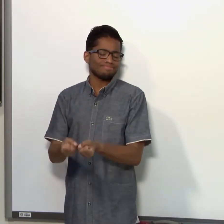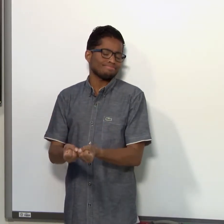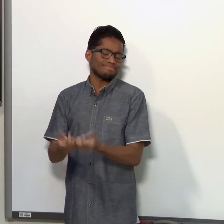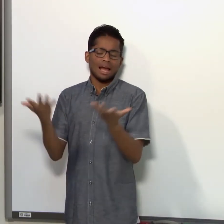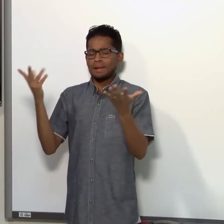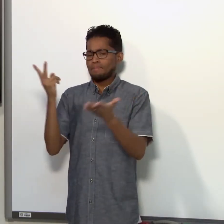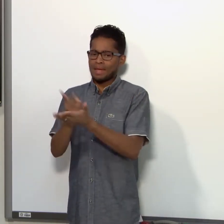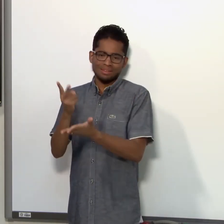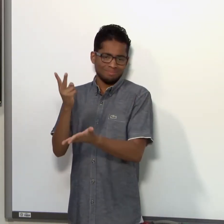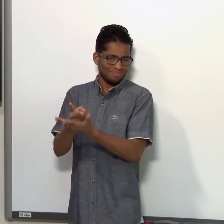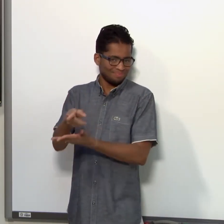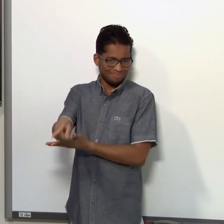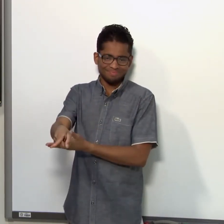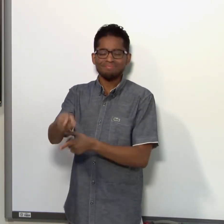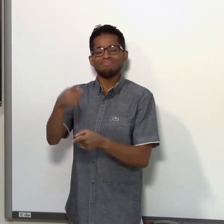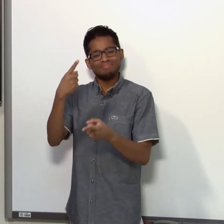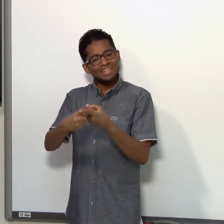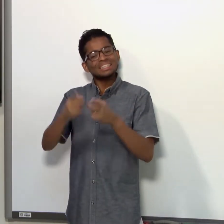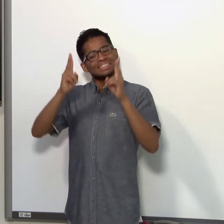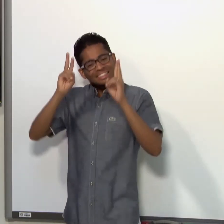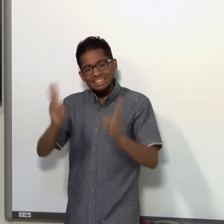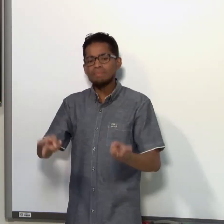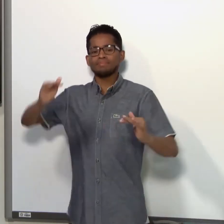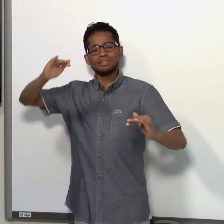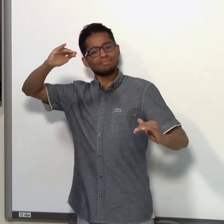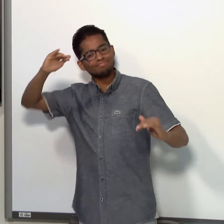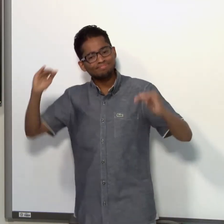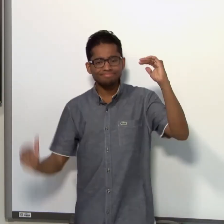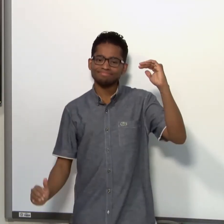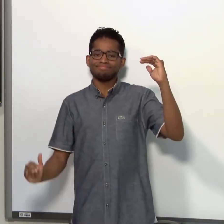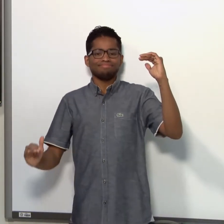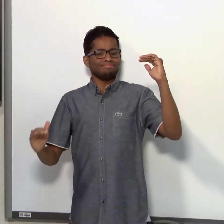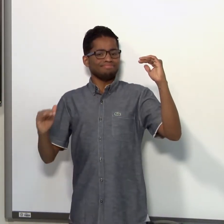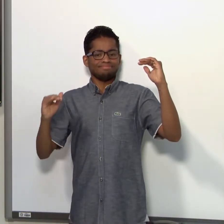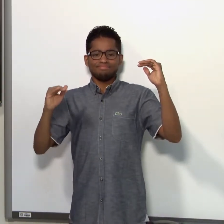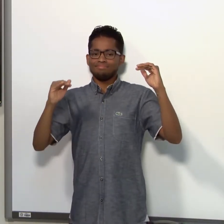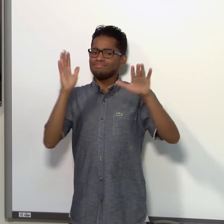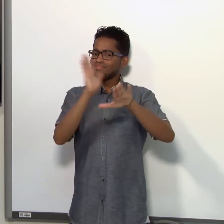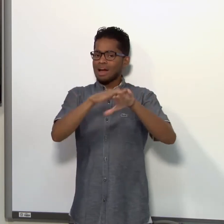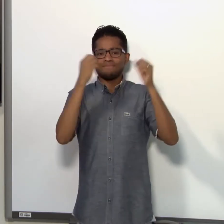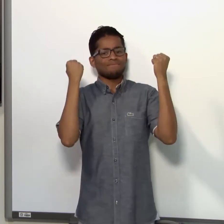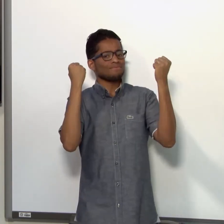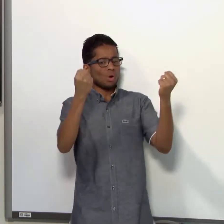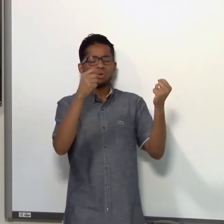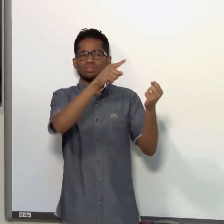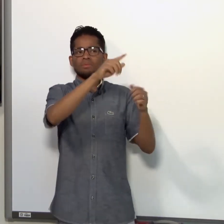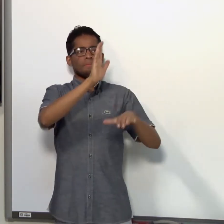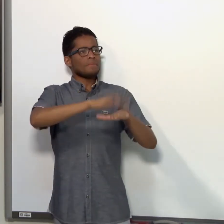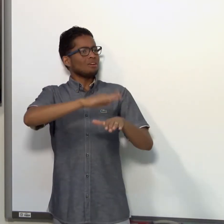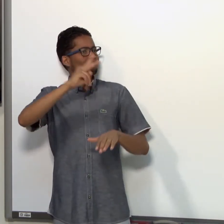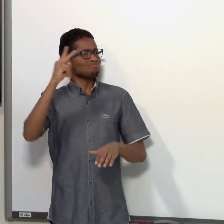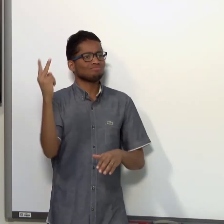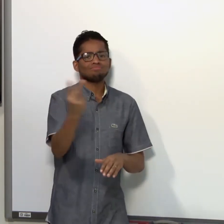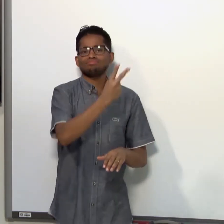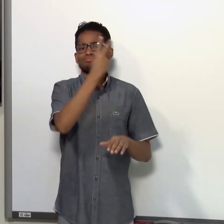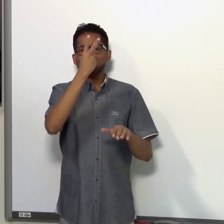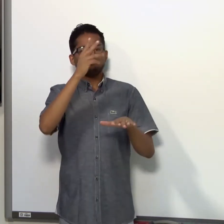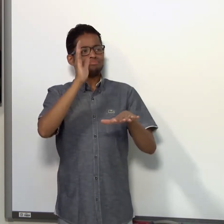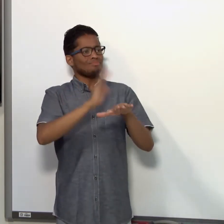foi boa, teve um processo de desenvolvimento, porém, ainda acarretou prejuízo para os surdos. uma vez